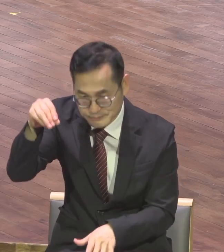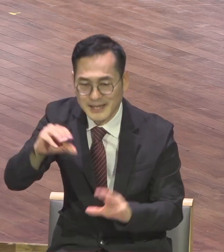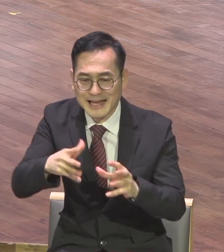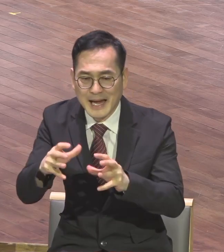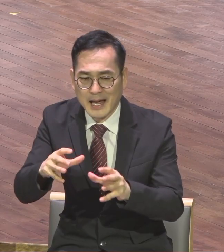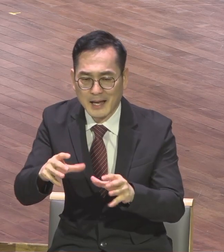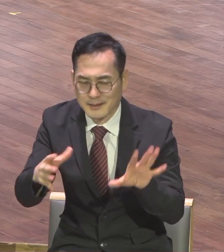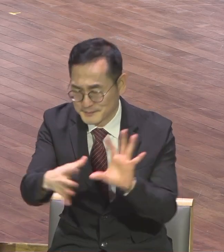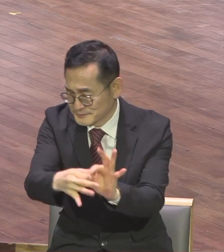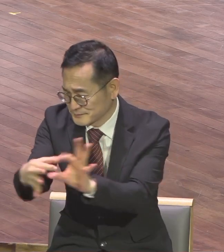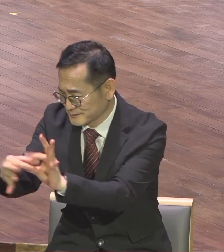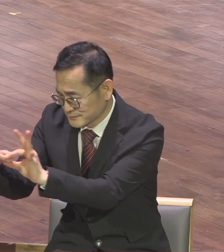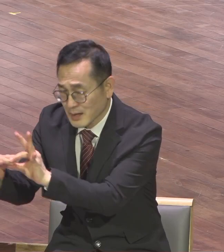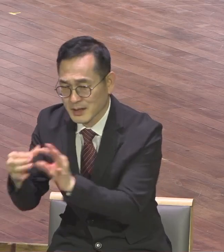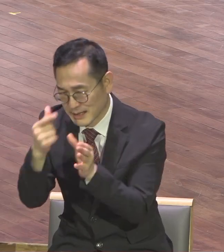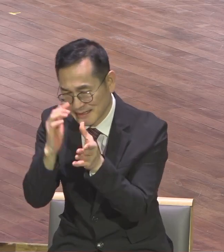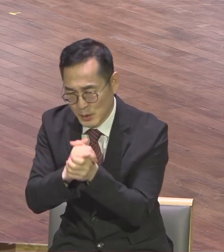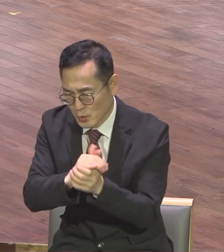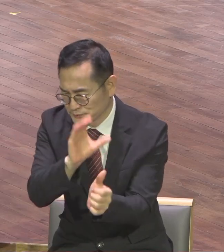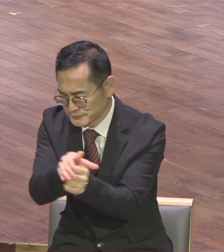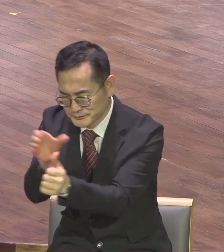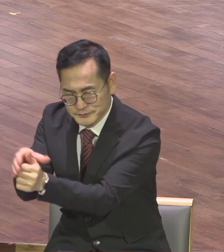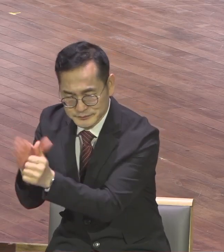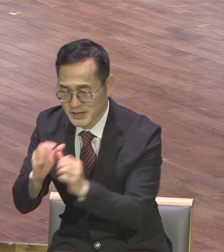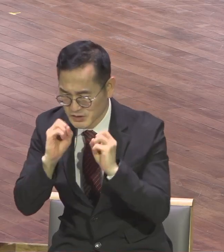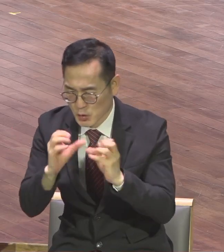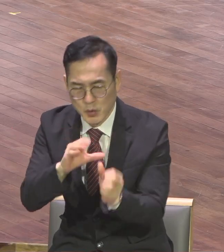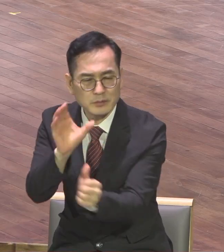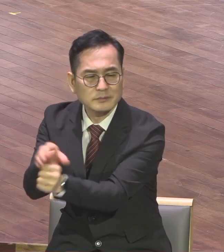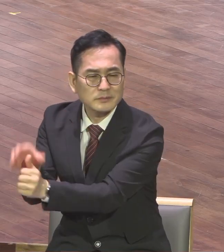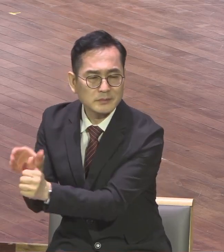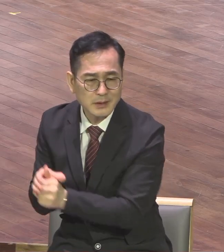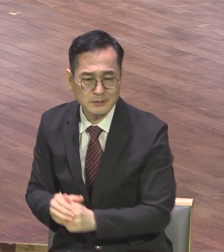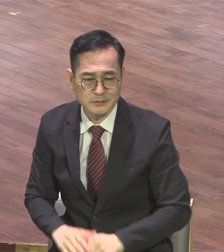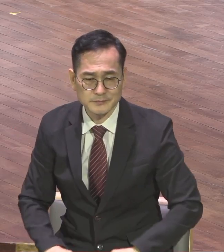우리 영교회 소속된 분들은 6,600여 명이 다 뽑았어요.